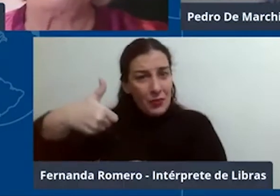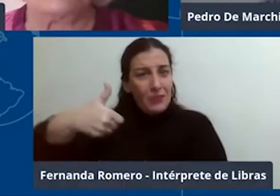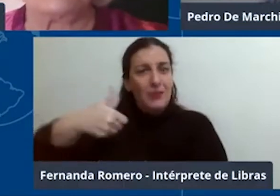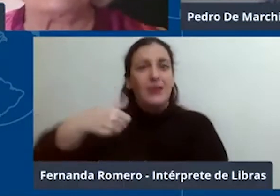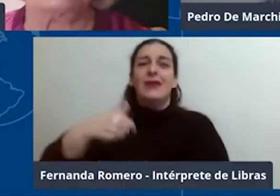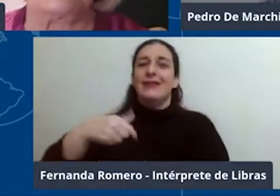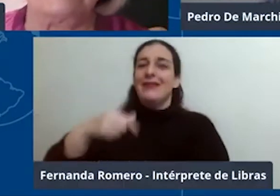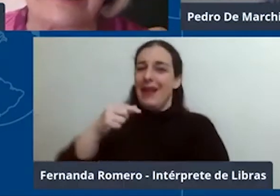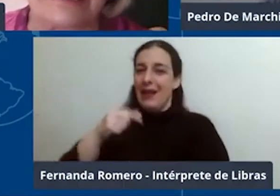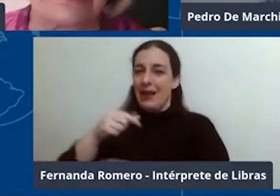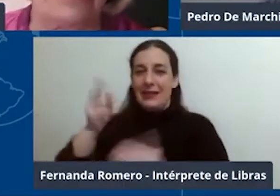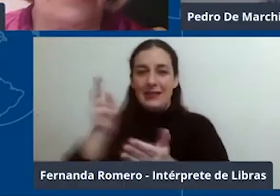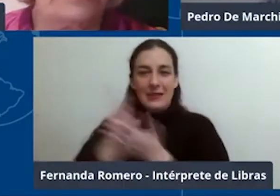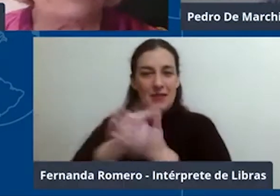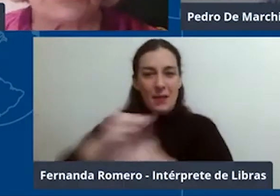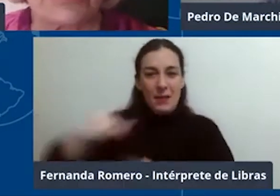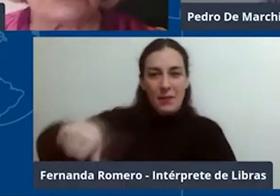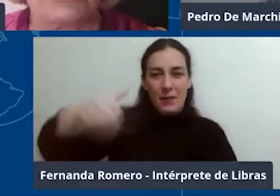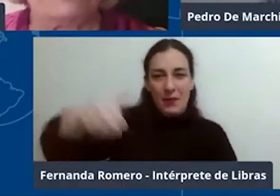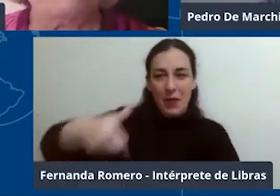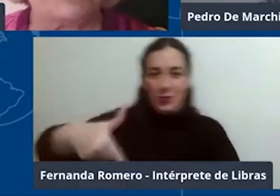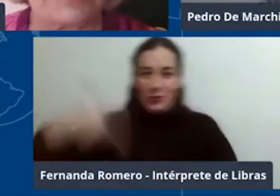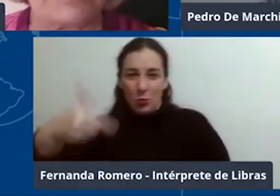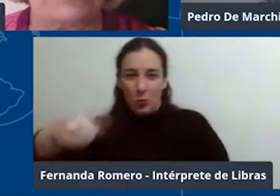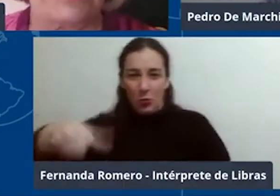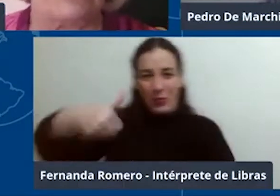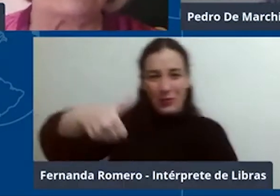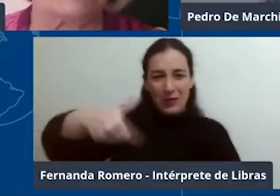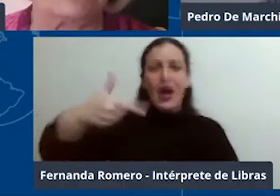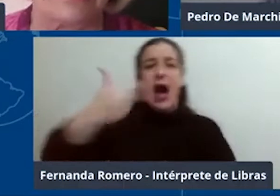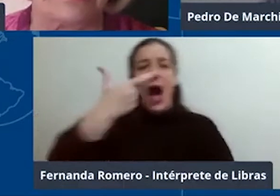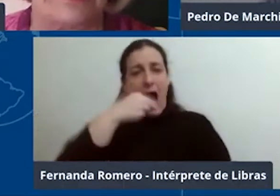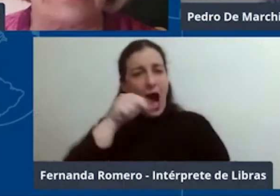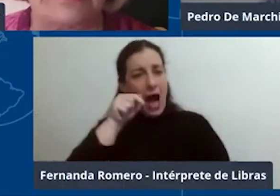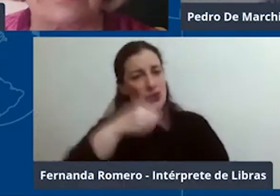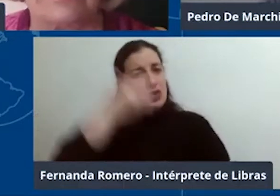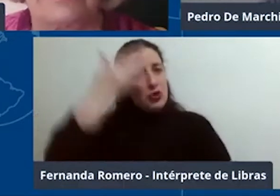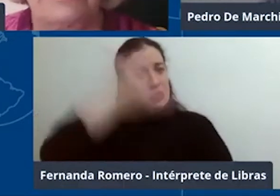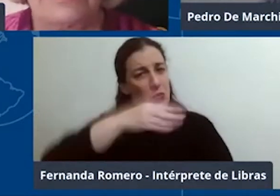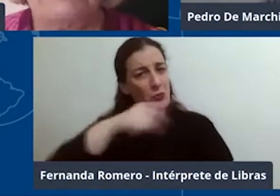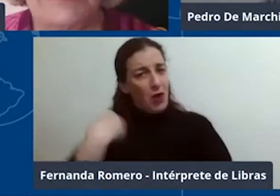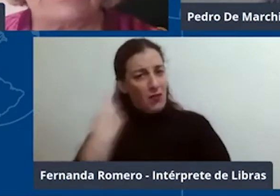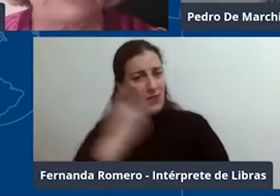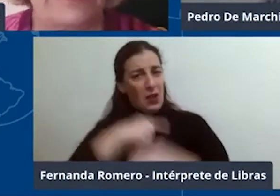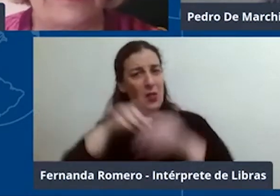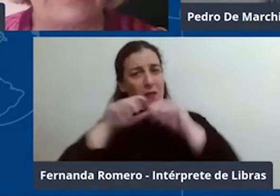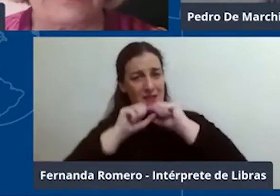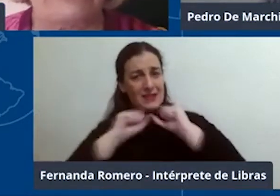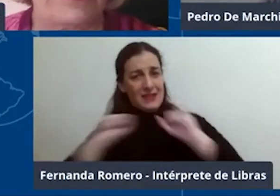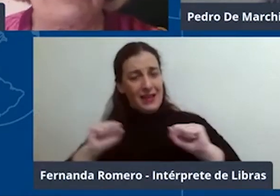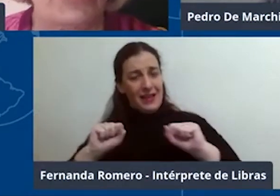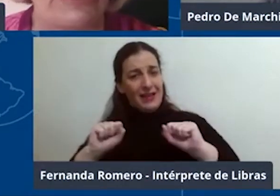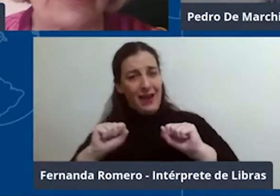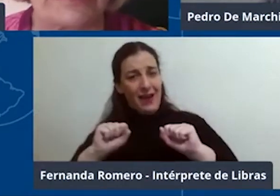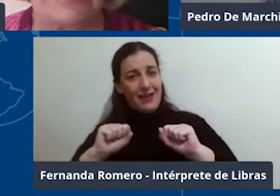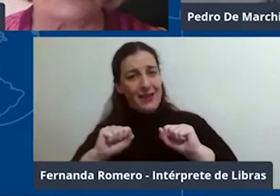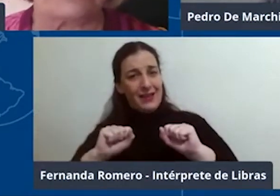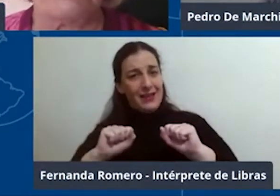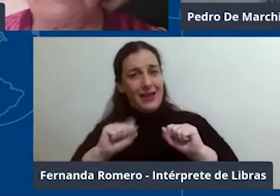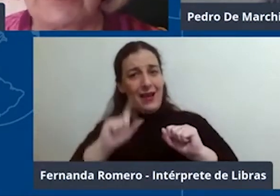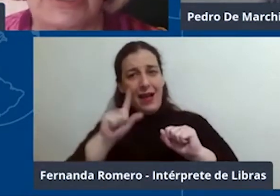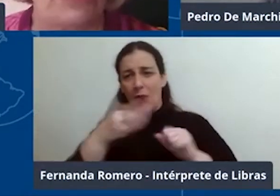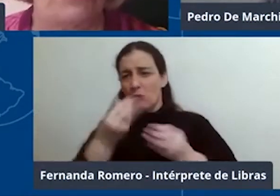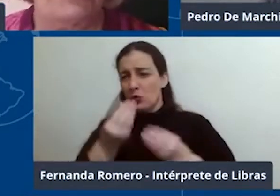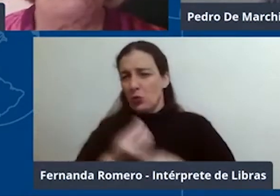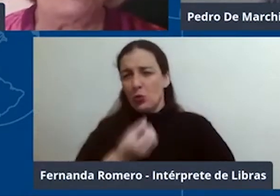segundo lugar em vacinação. Eu acho que isso dá uma demonstração que a nossa secretária, a Rita Bergman, é muito eficiente,